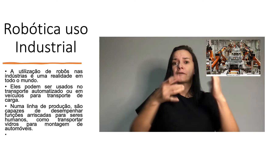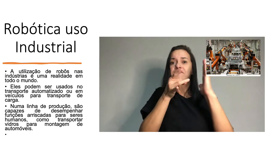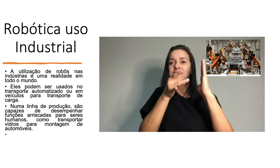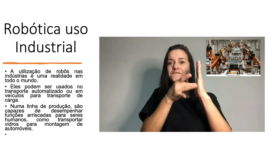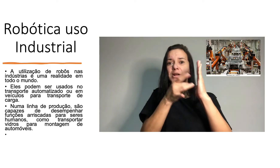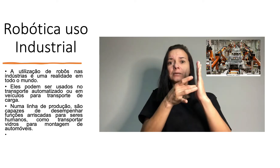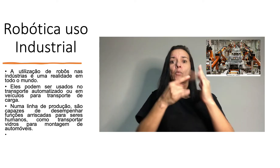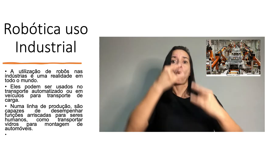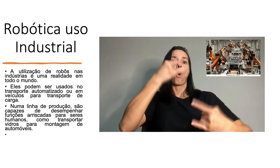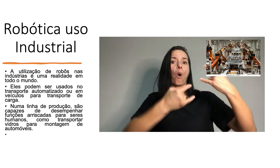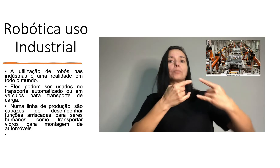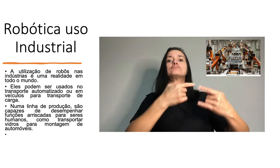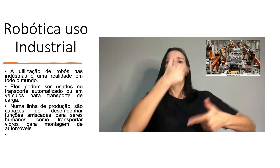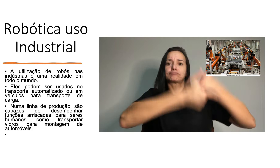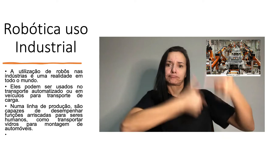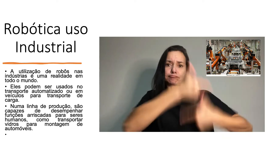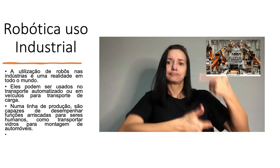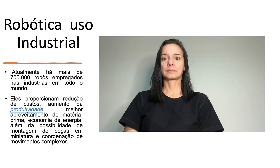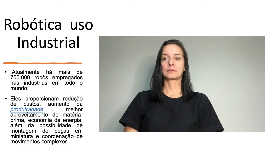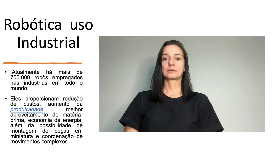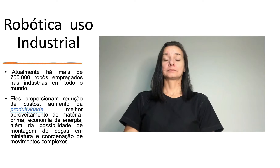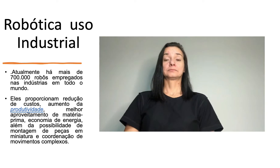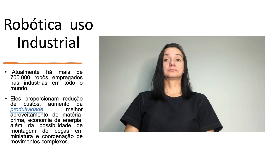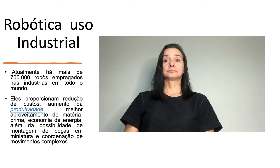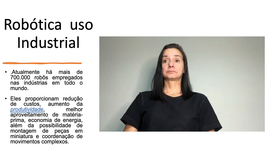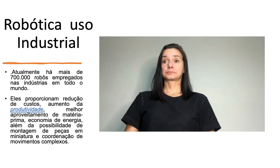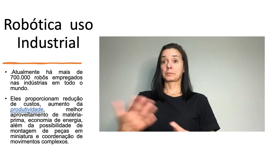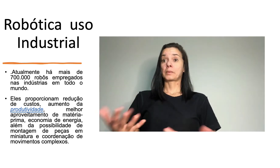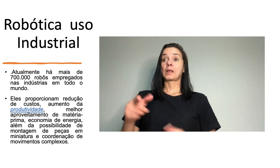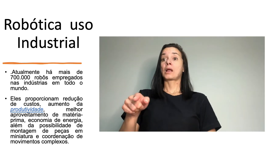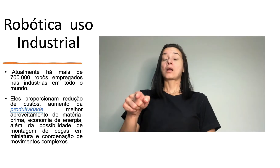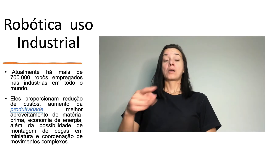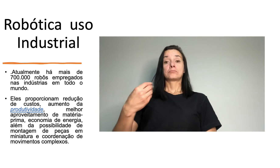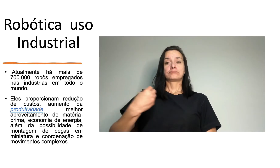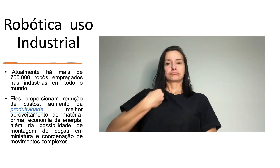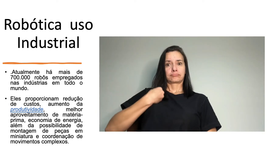transportar vidros para montagem de automóveis.